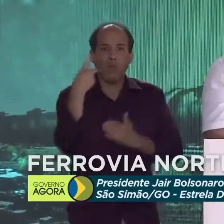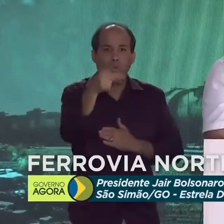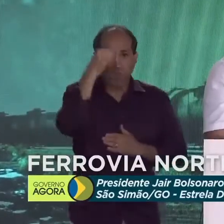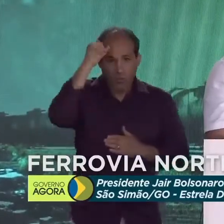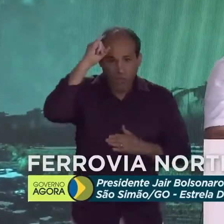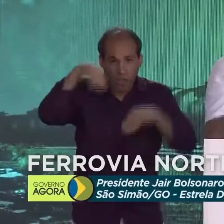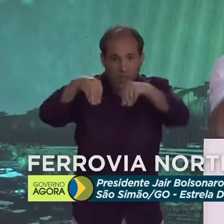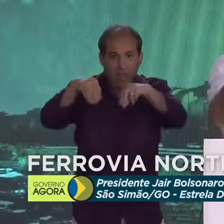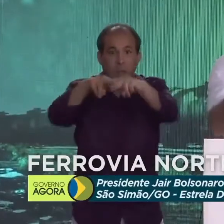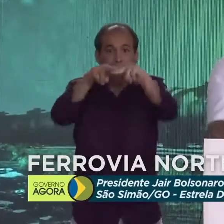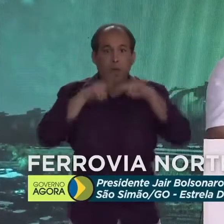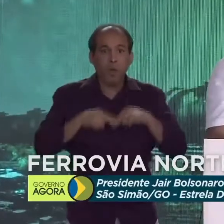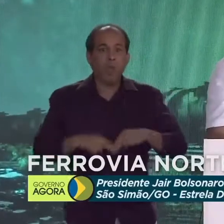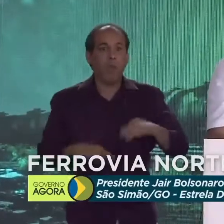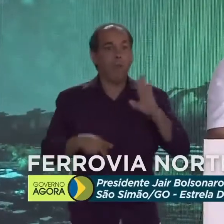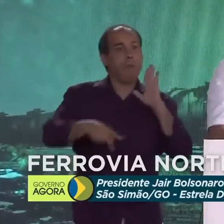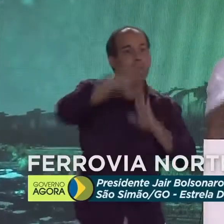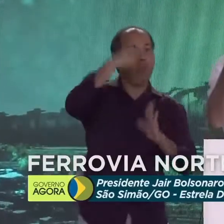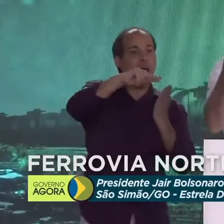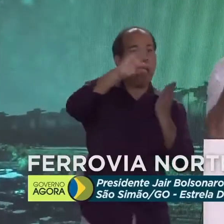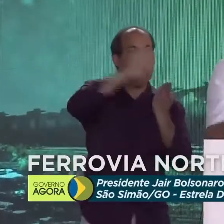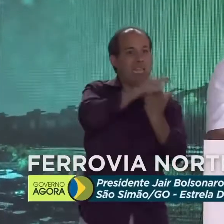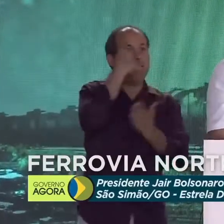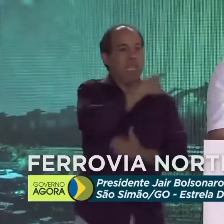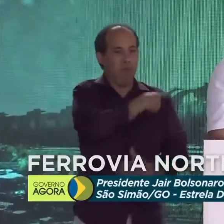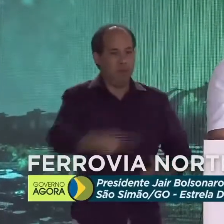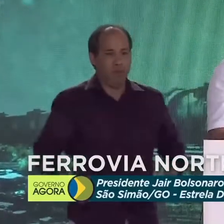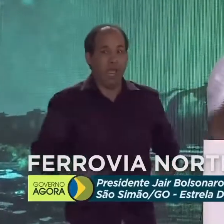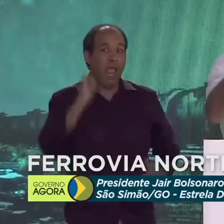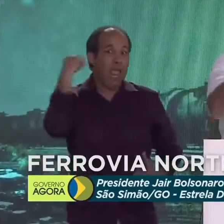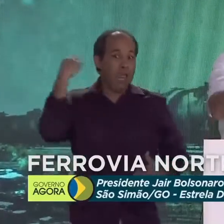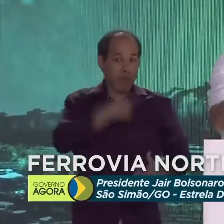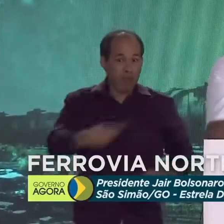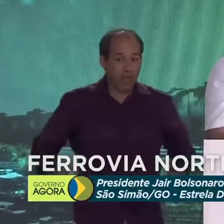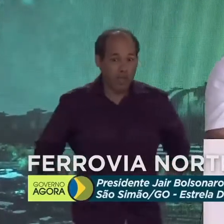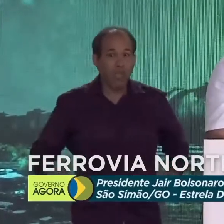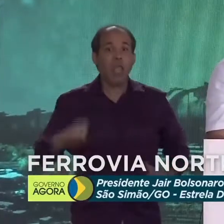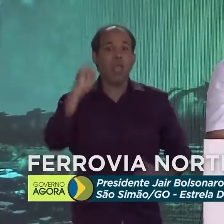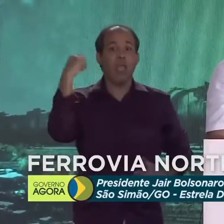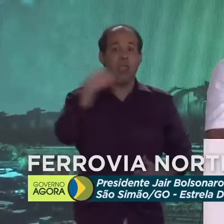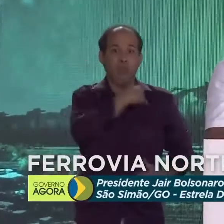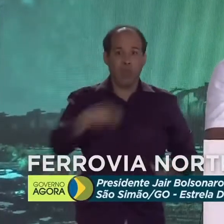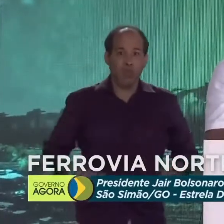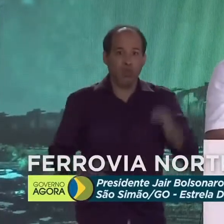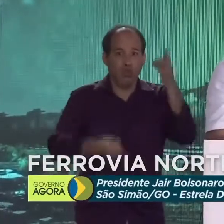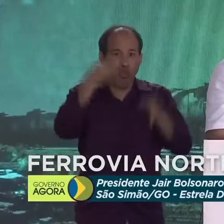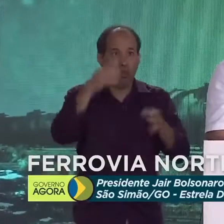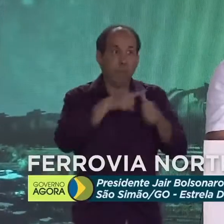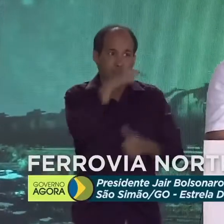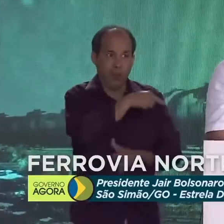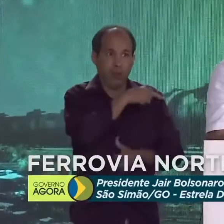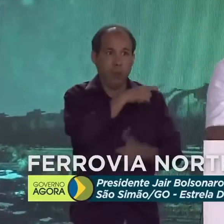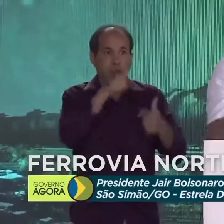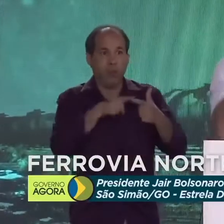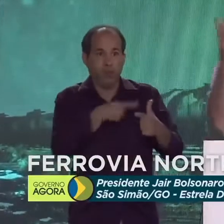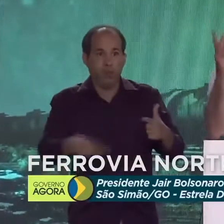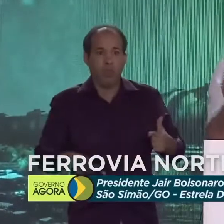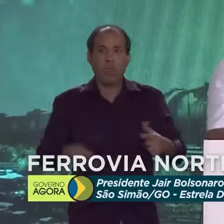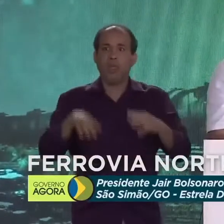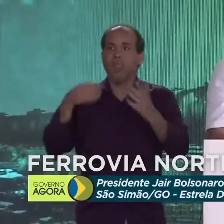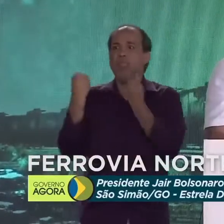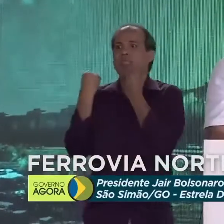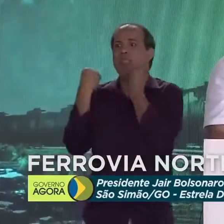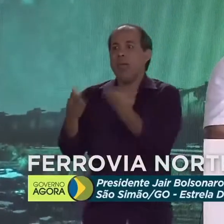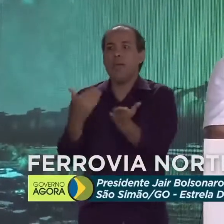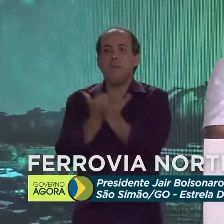fazenda porque uma portaria foi assinada pelo presidente da República, pelo ministro da Justiça, que é o primeiro passo, para demarcar mais